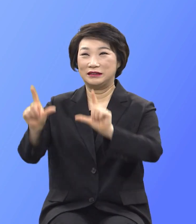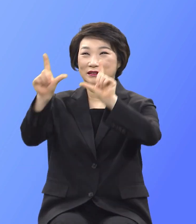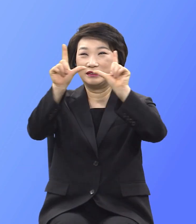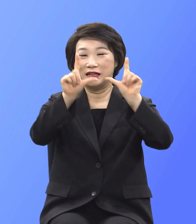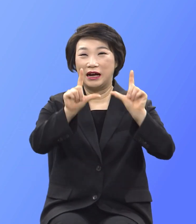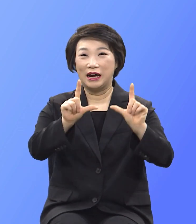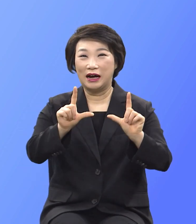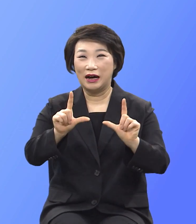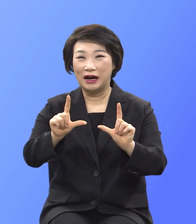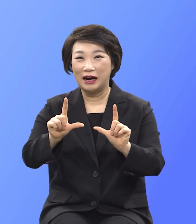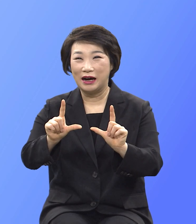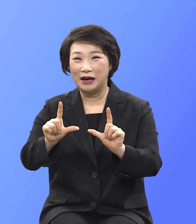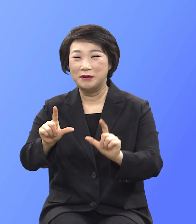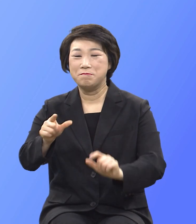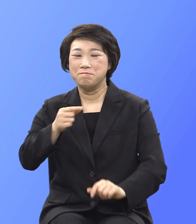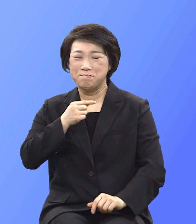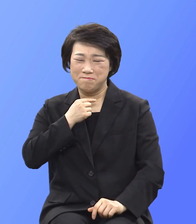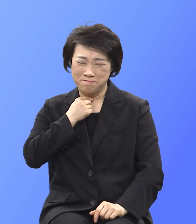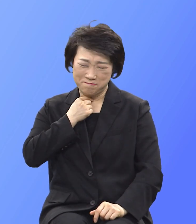나가